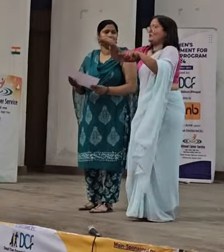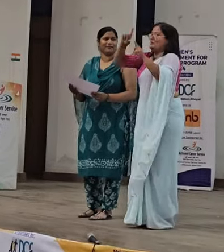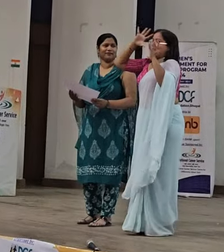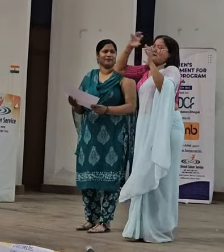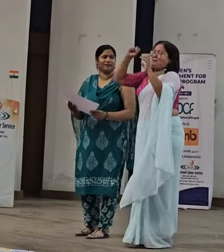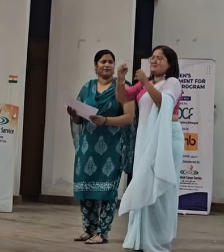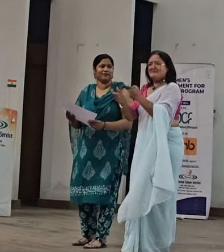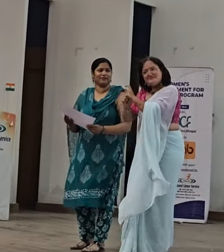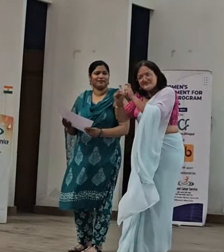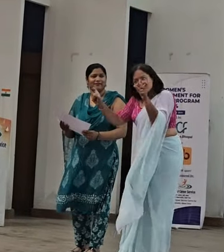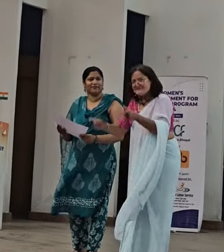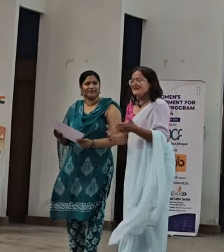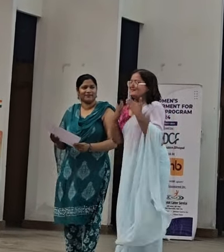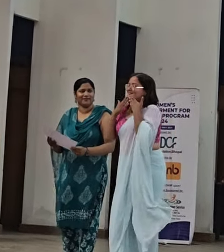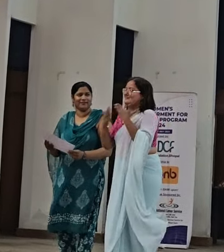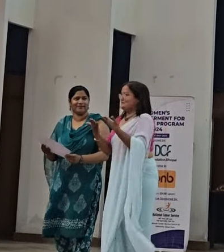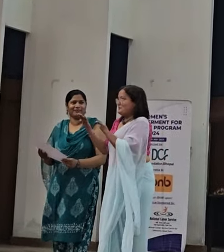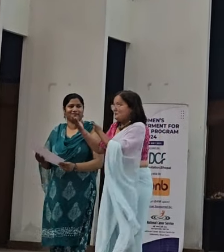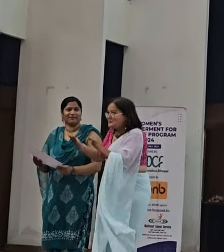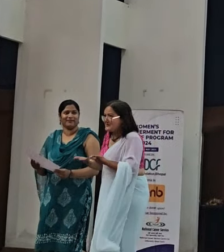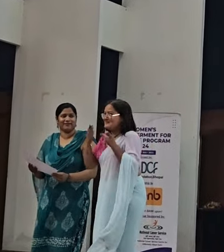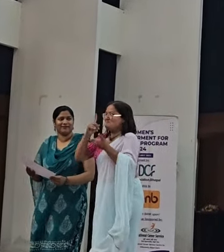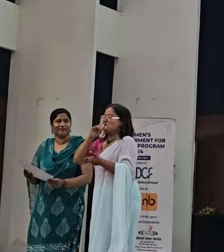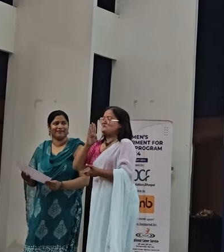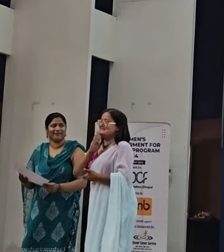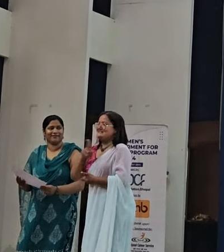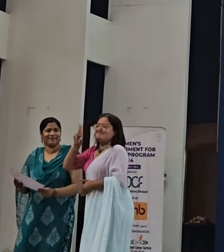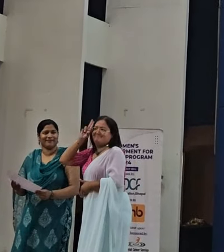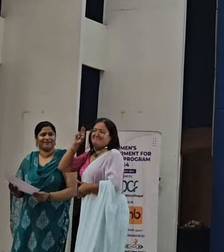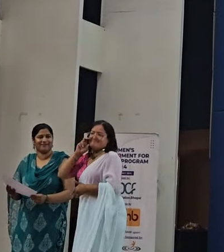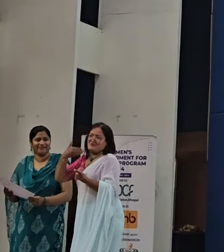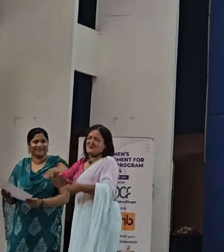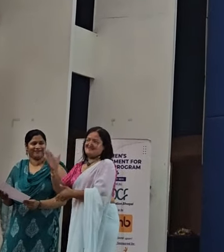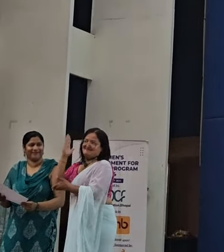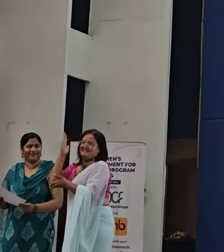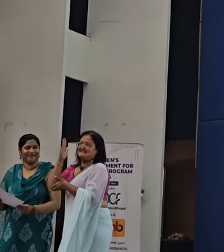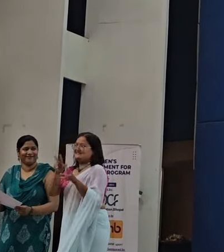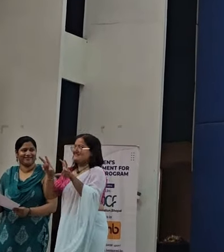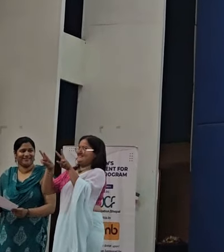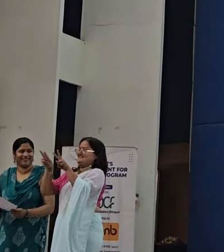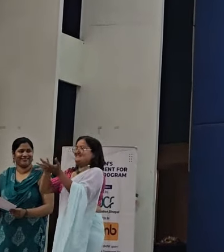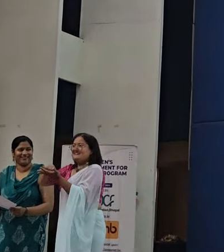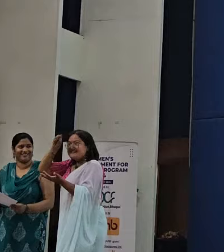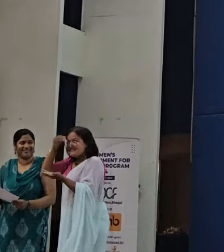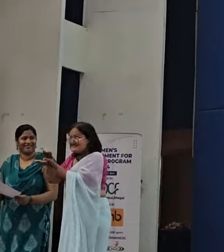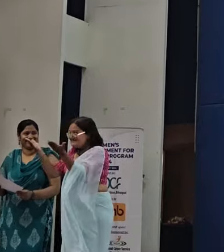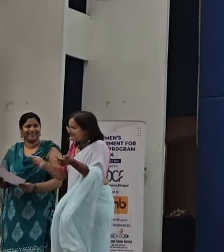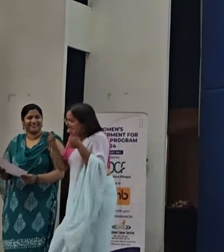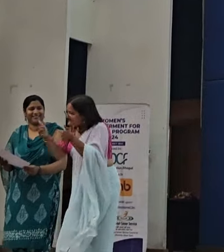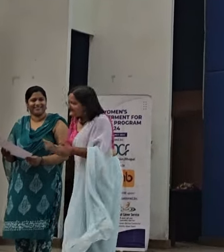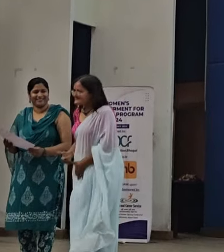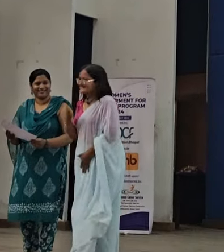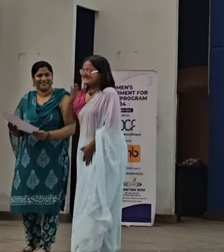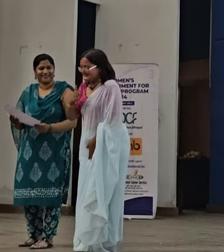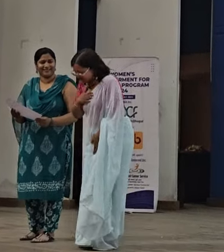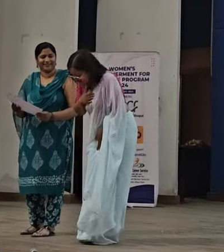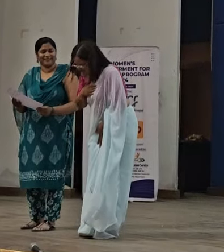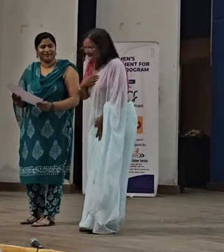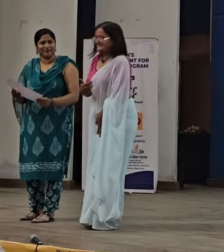रहेगा शेड्यूल, आपका ध्यान रखिएगा ये हमारा टाइमिंग रहेगा। अभी मैं मोहिनी जी को बुलाना चाहूंगी स्टेज पे, अशर के टॉपिक के बारे में वो